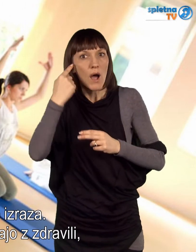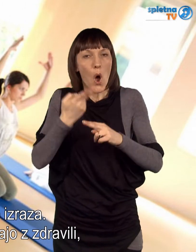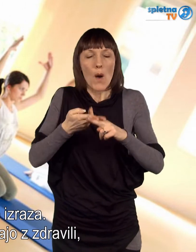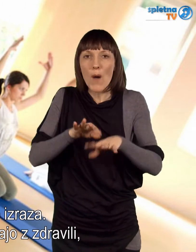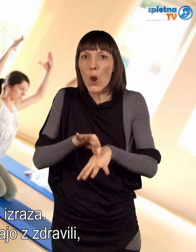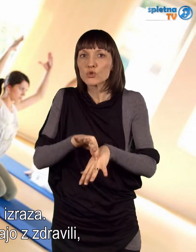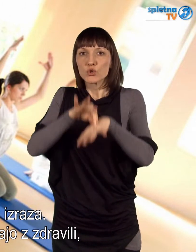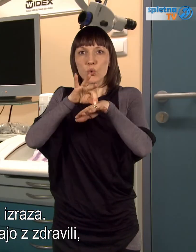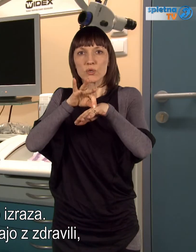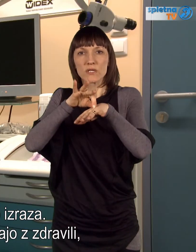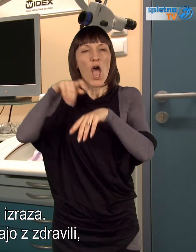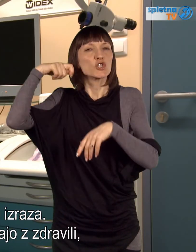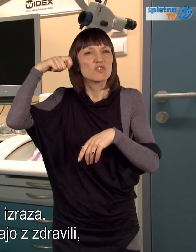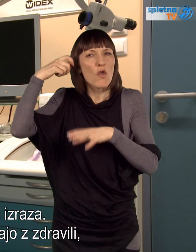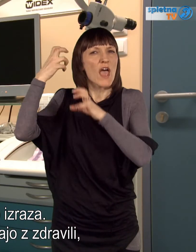tinitus do izraza.